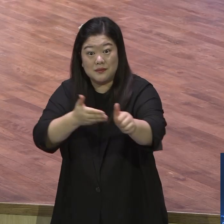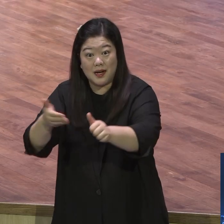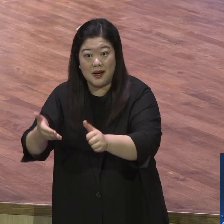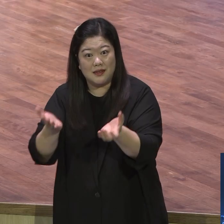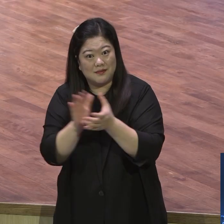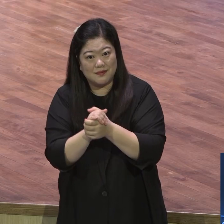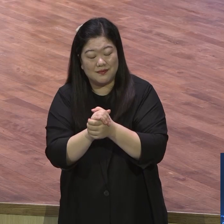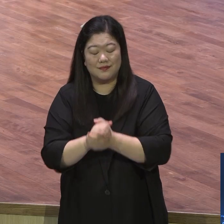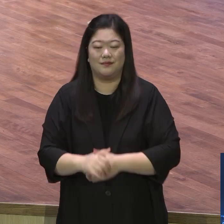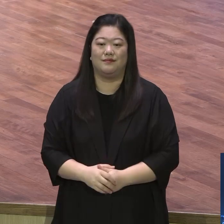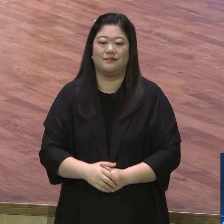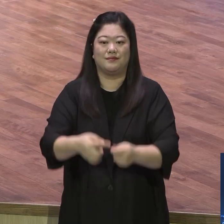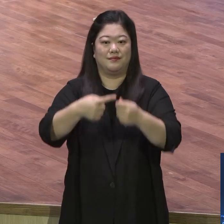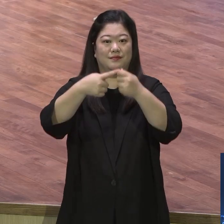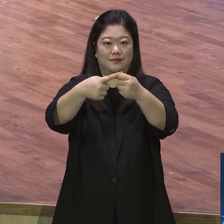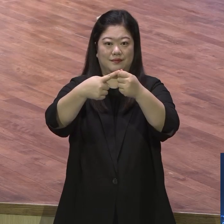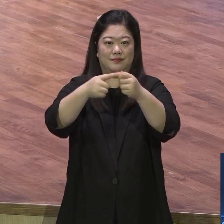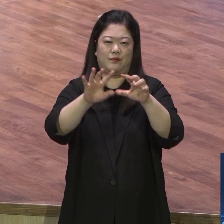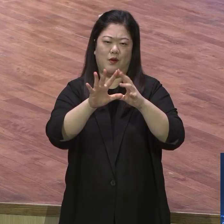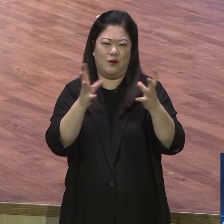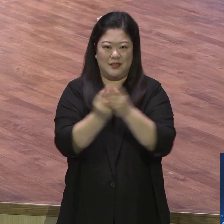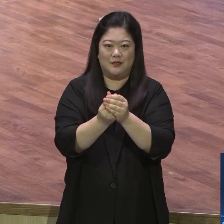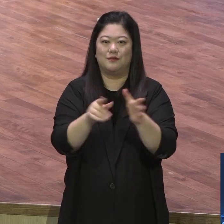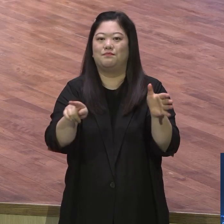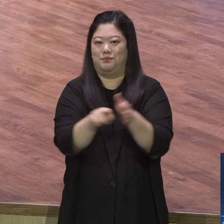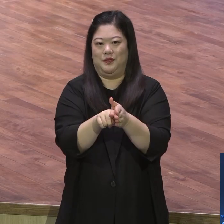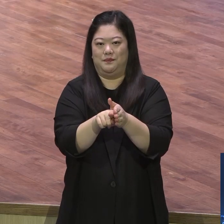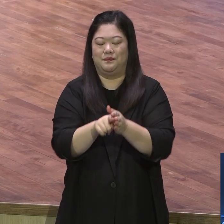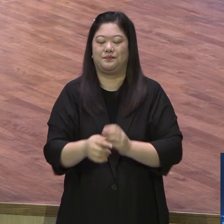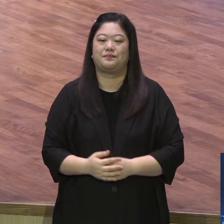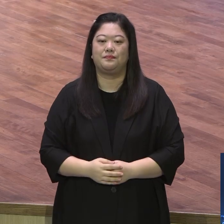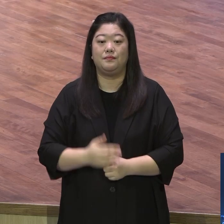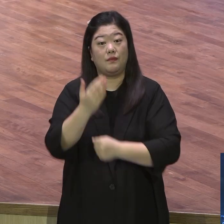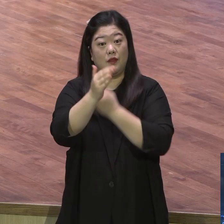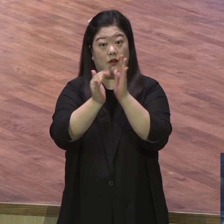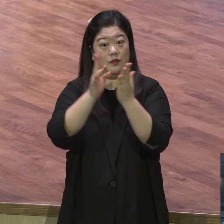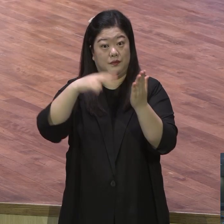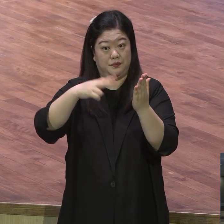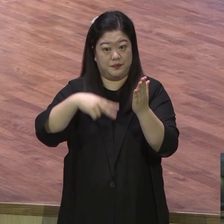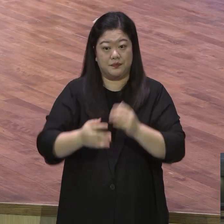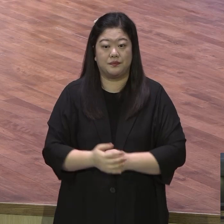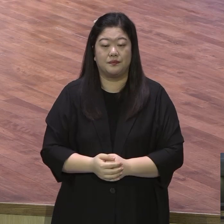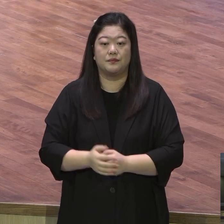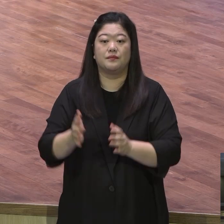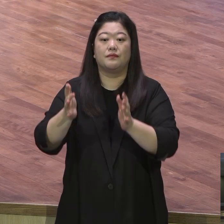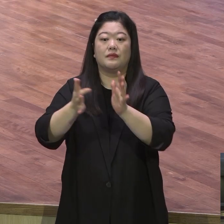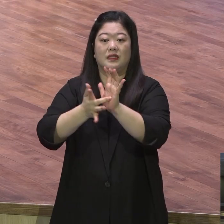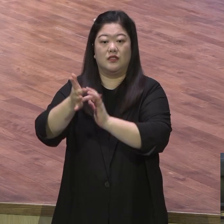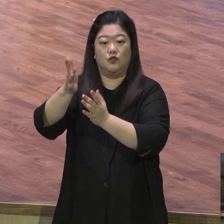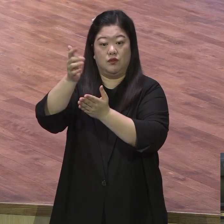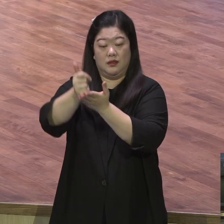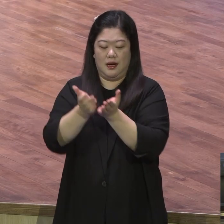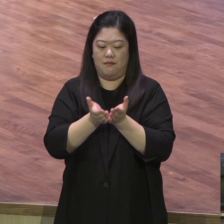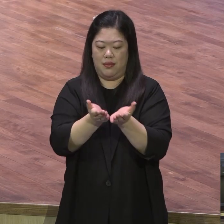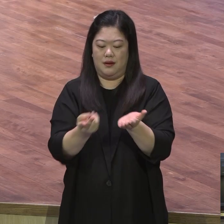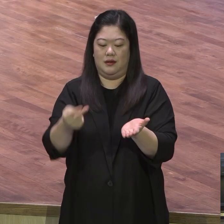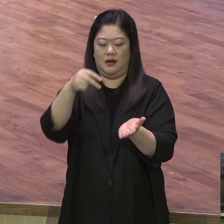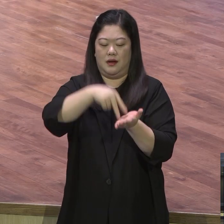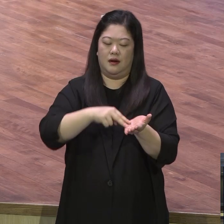첫째로 절대 믿음입니다 1절로 2절을 봅니다 예수께서 배에 오르사